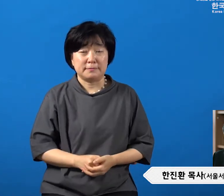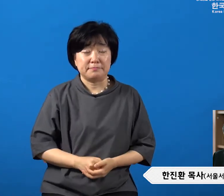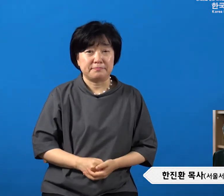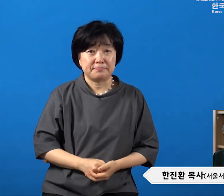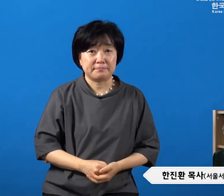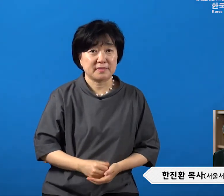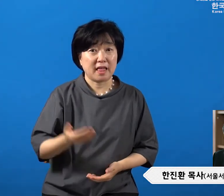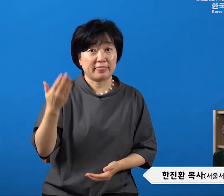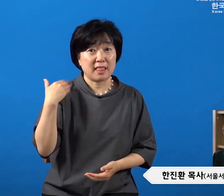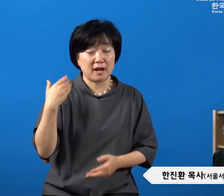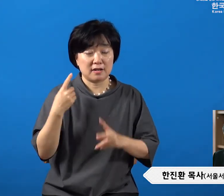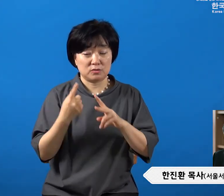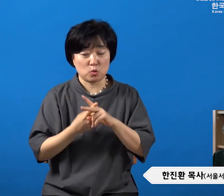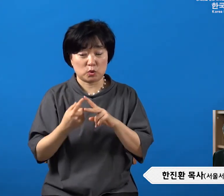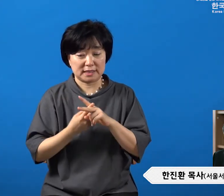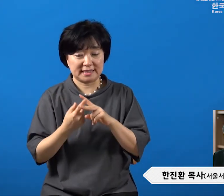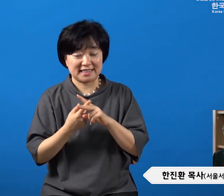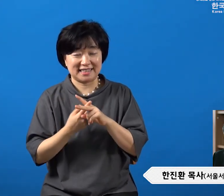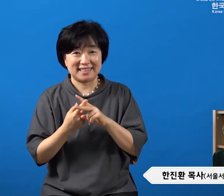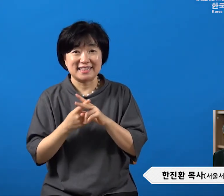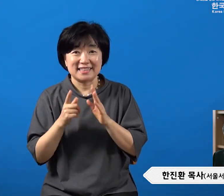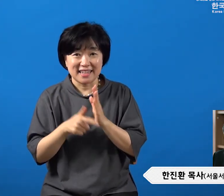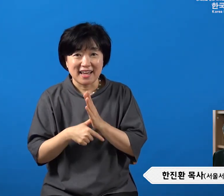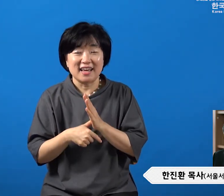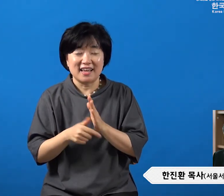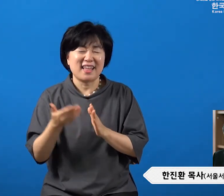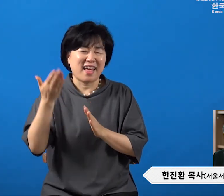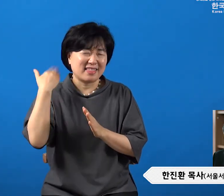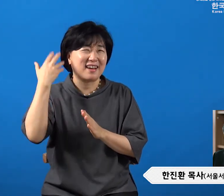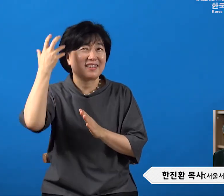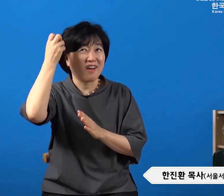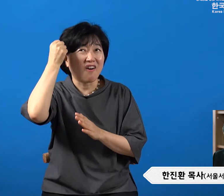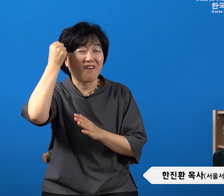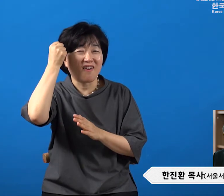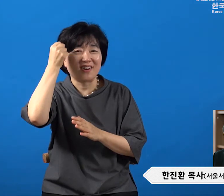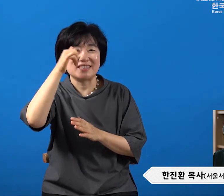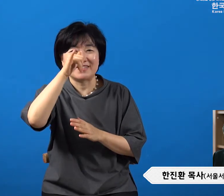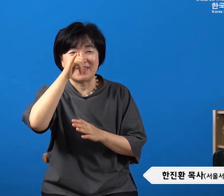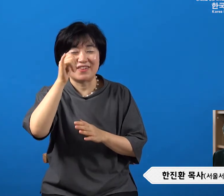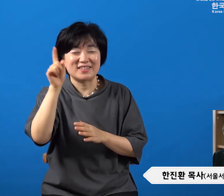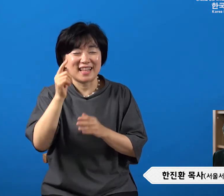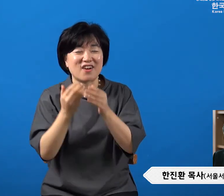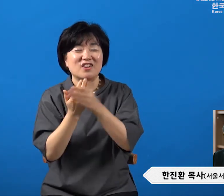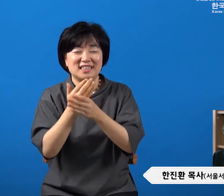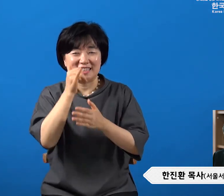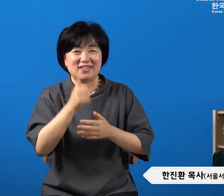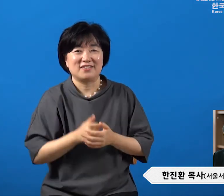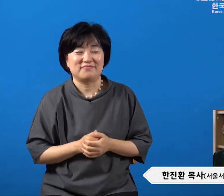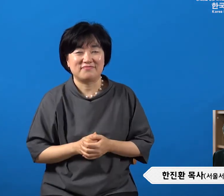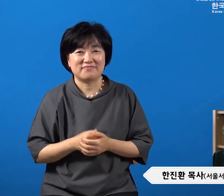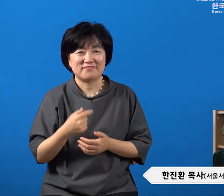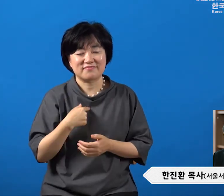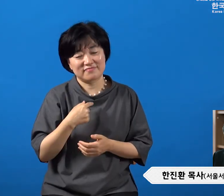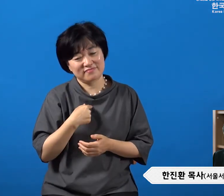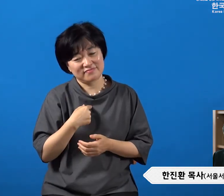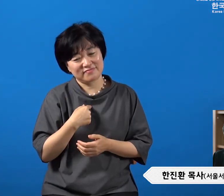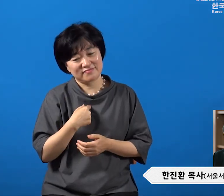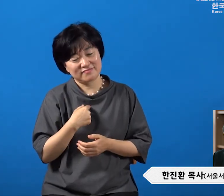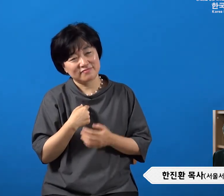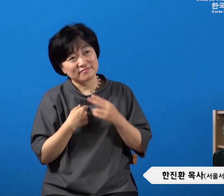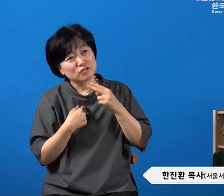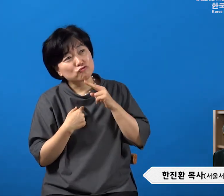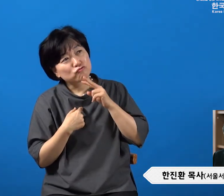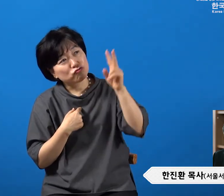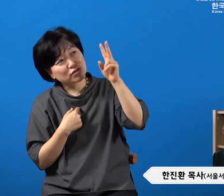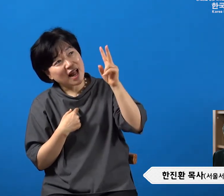제가 옛날 초등학생 때 아직도 기억이 나는 사건이 하나 있습니다. 한 번은 2살